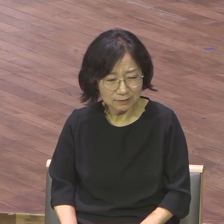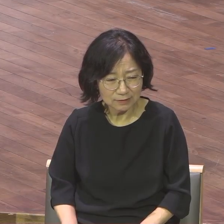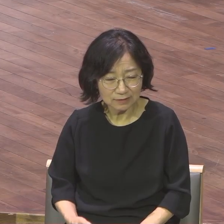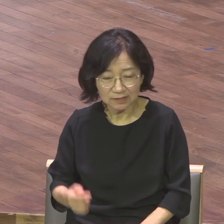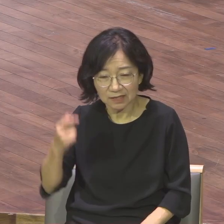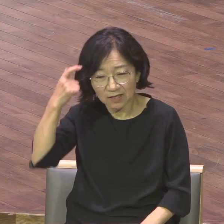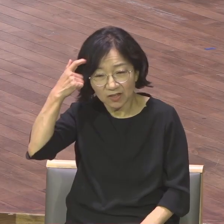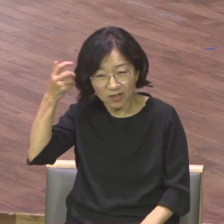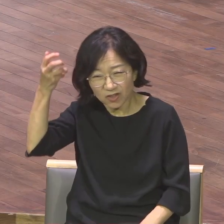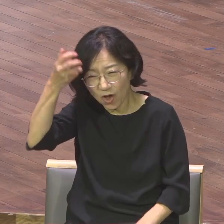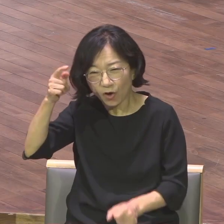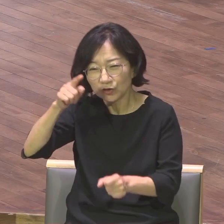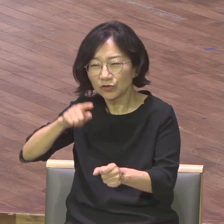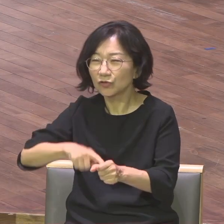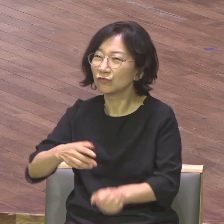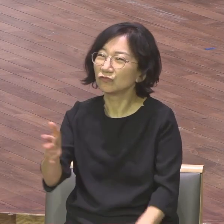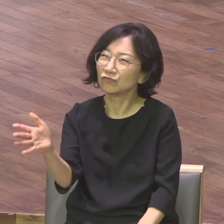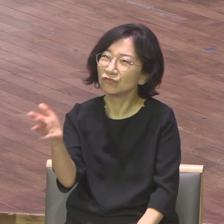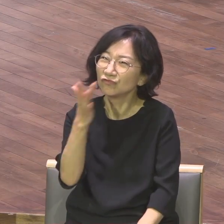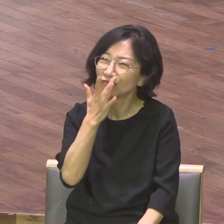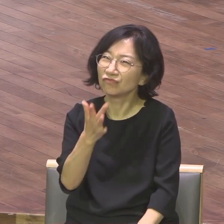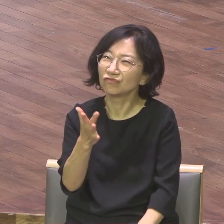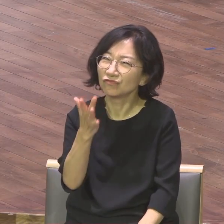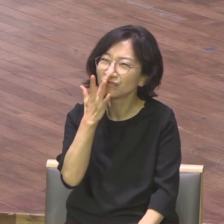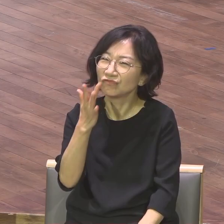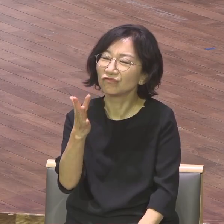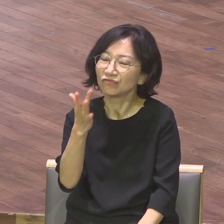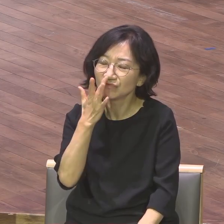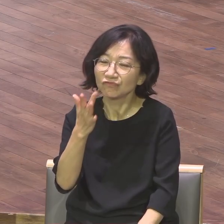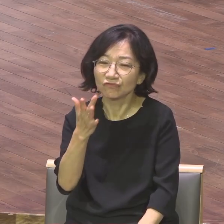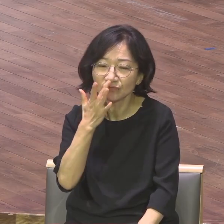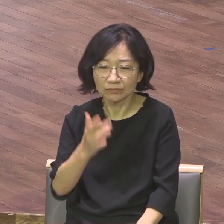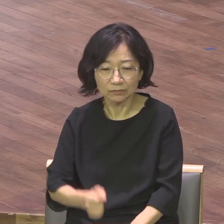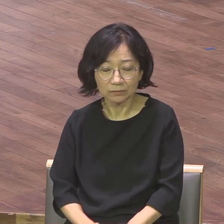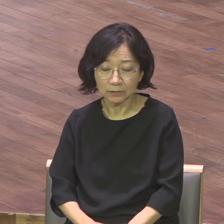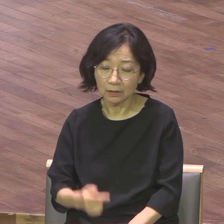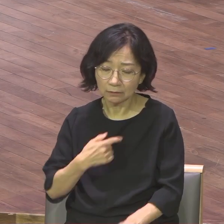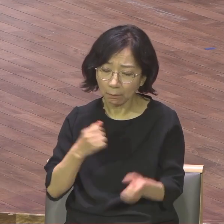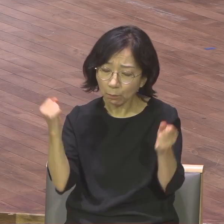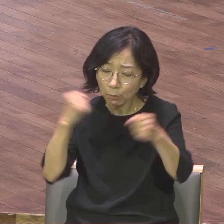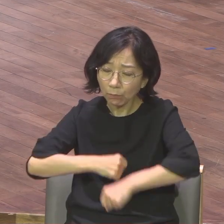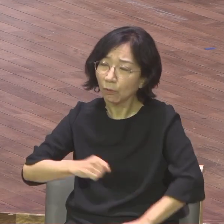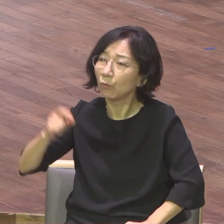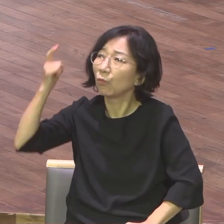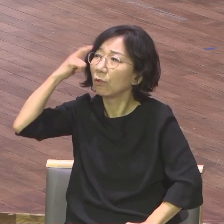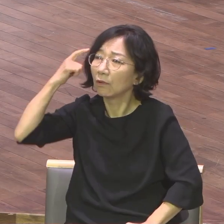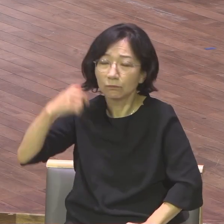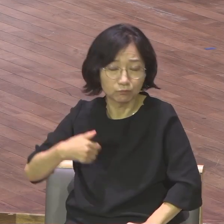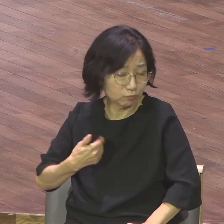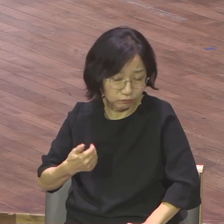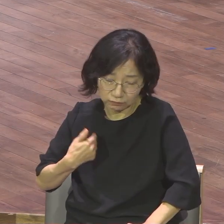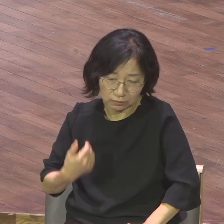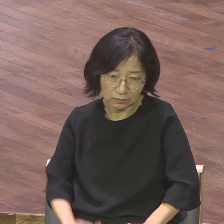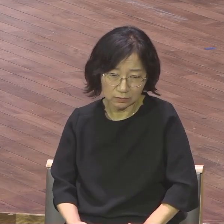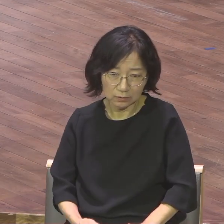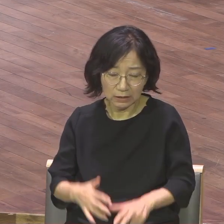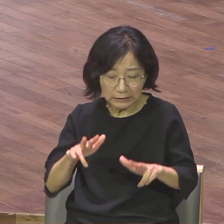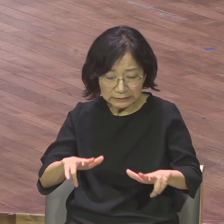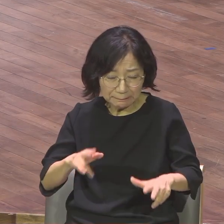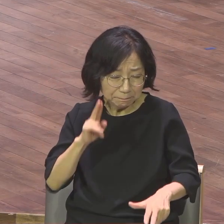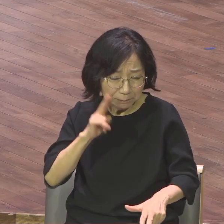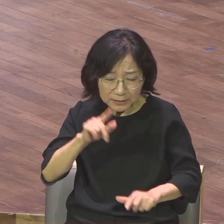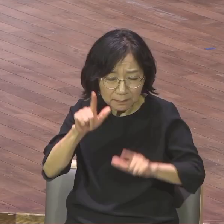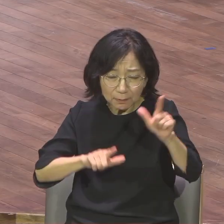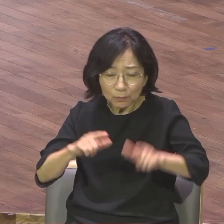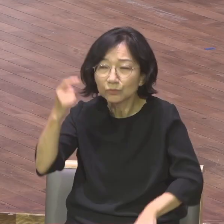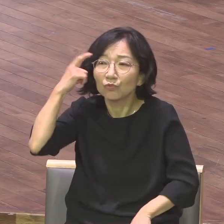영적 무감각한 상태에 빠졌어요. 내가 왜 망했는지, 내가 왜 이런 꼴을 당하는지,